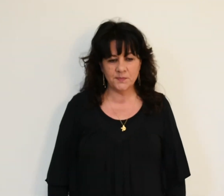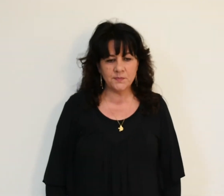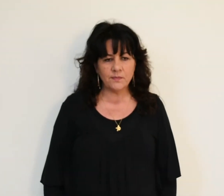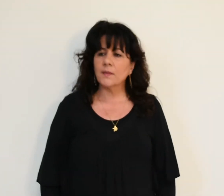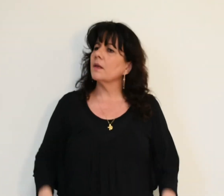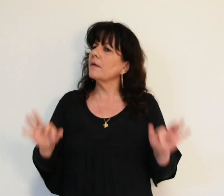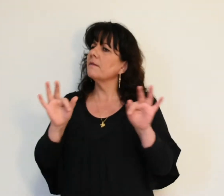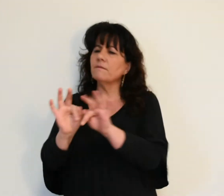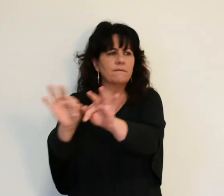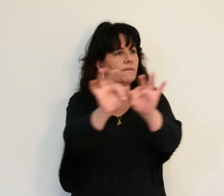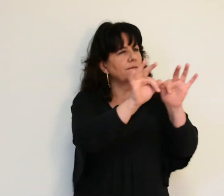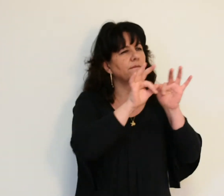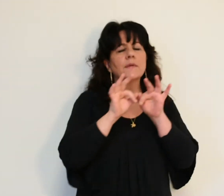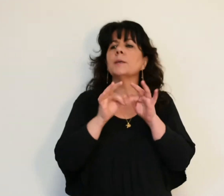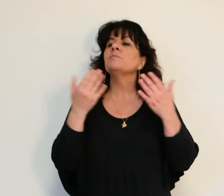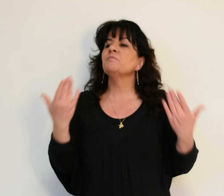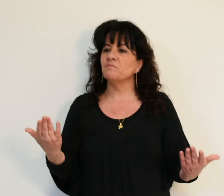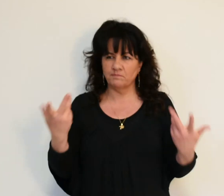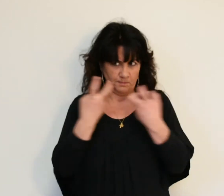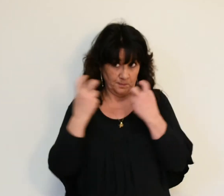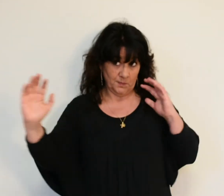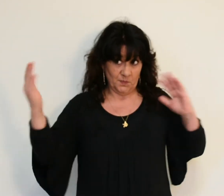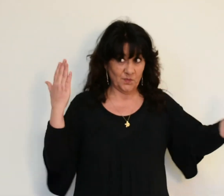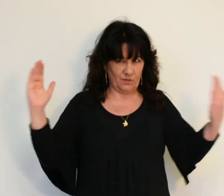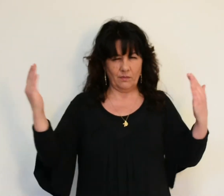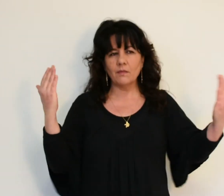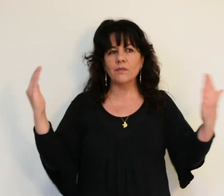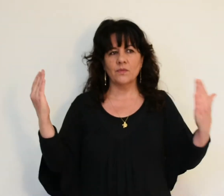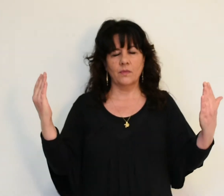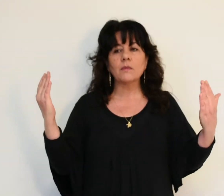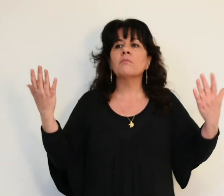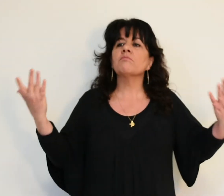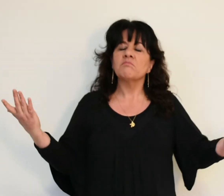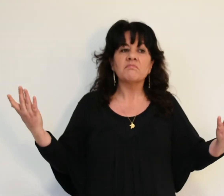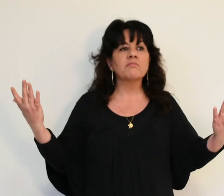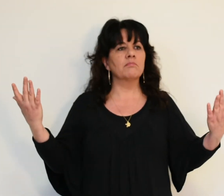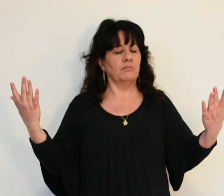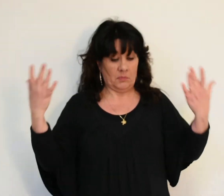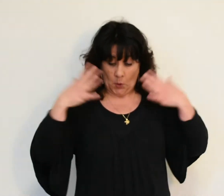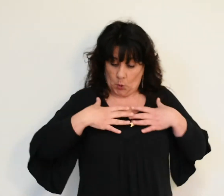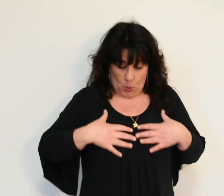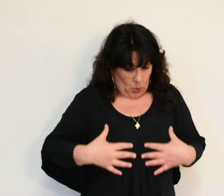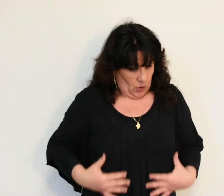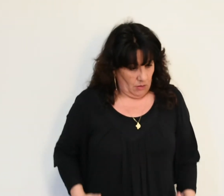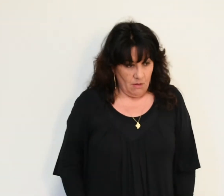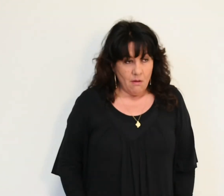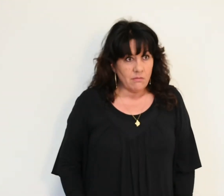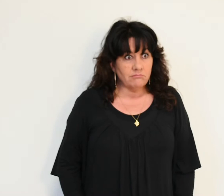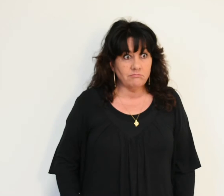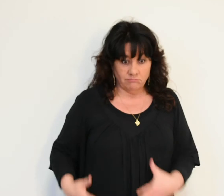Frères, prenons une comparaison. Le corps ne fait qu'un. Il a pourtant